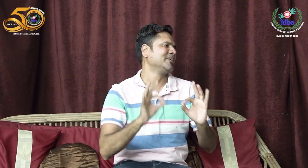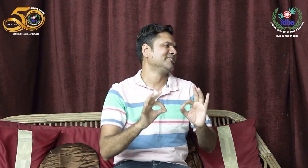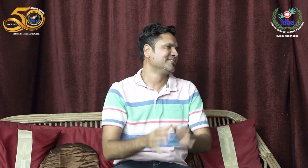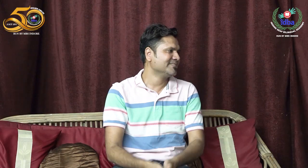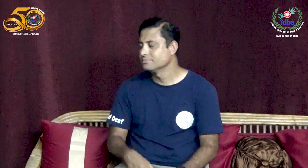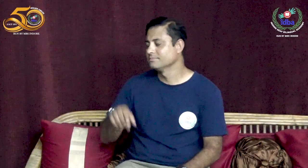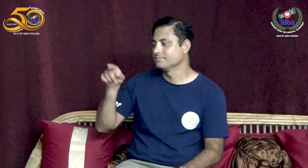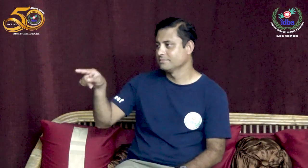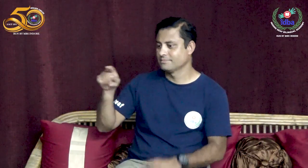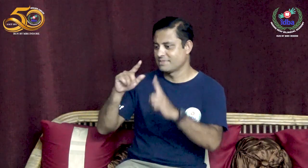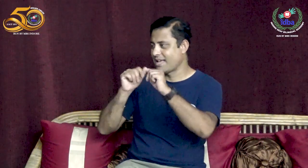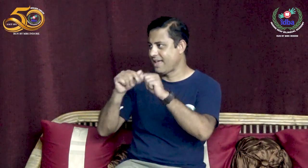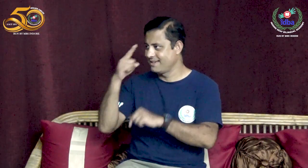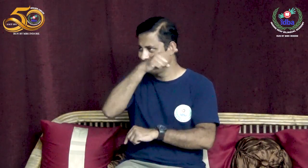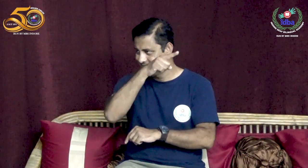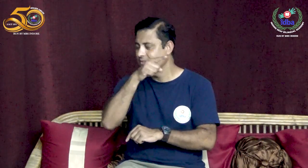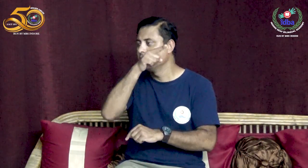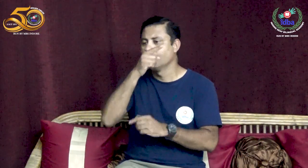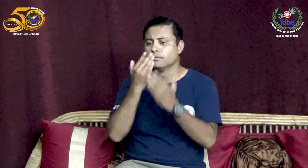9th क्लास से फिर मैंने स्टार्ट किया पढ़ना क्लास।